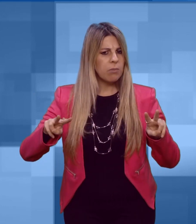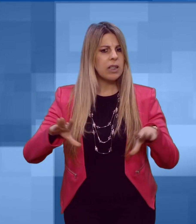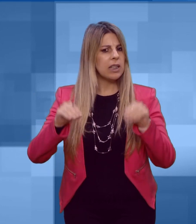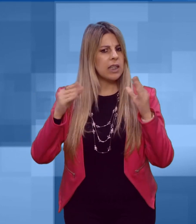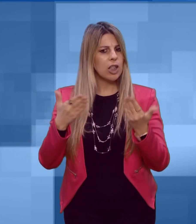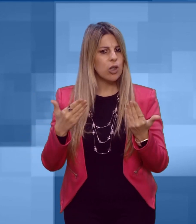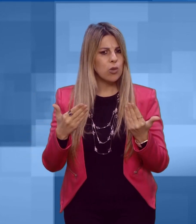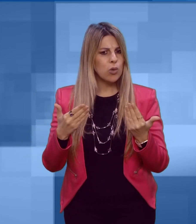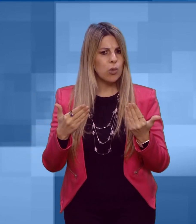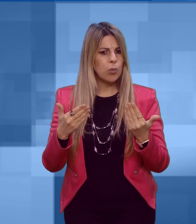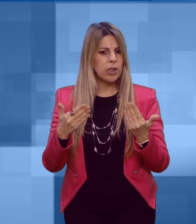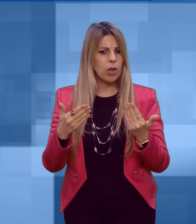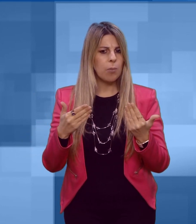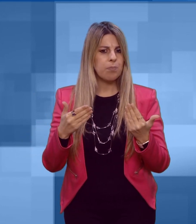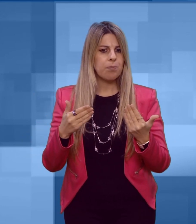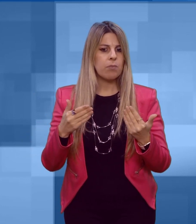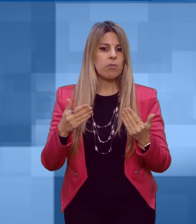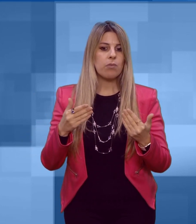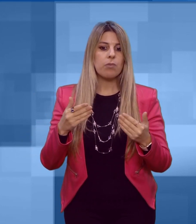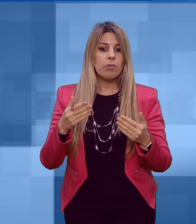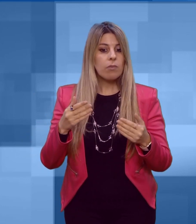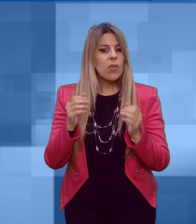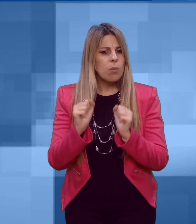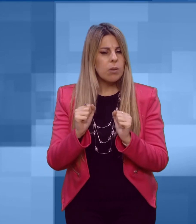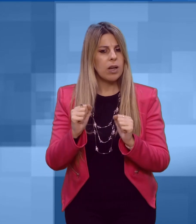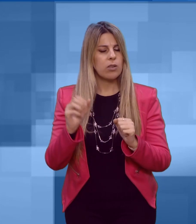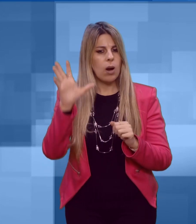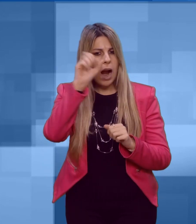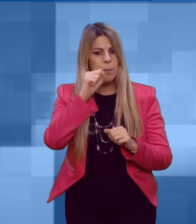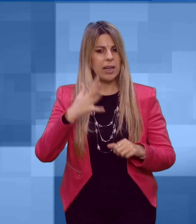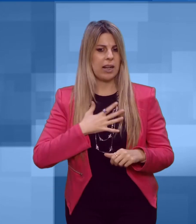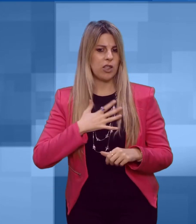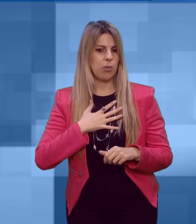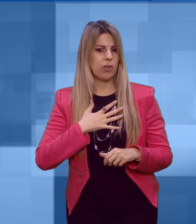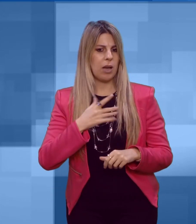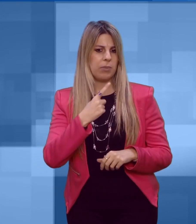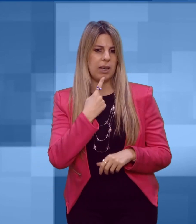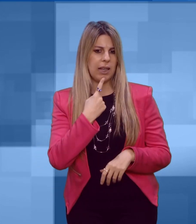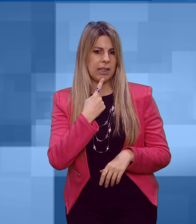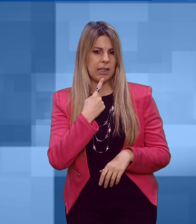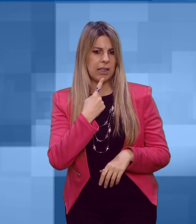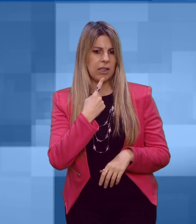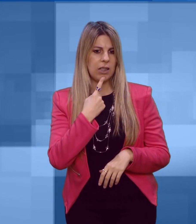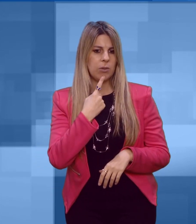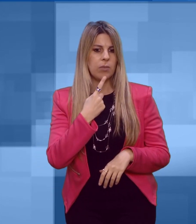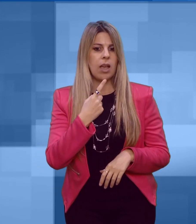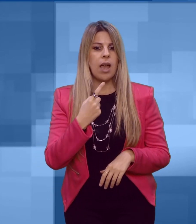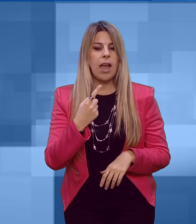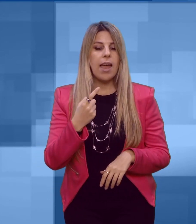responsabile dell'accaduto e alle cause dell'evento, da attribuire alla negligenza e all'imperizia di chi ha eseguito